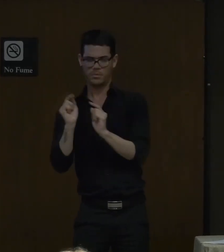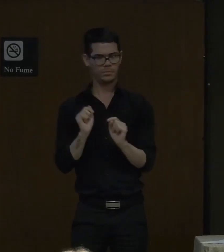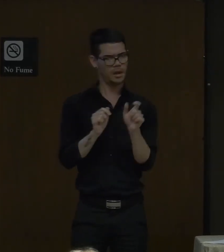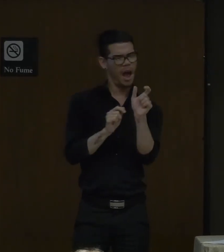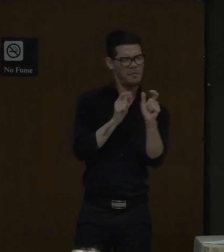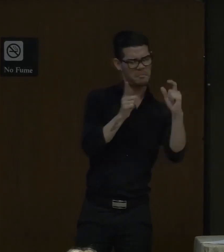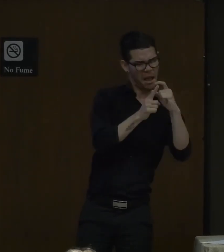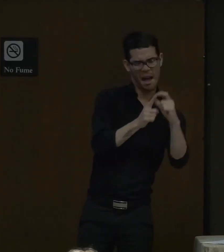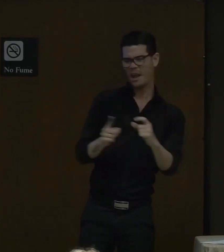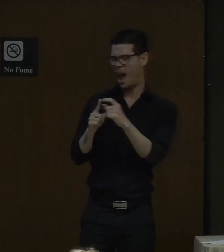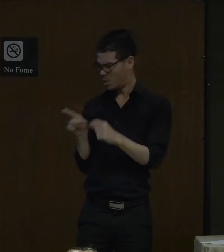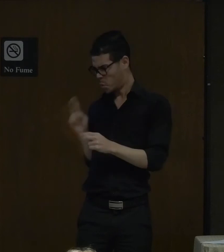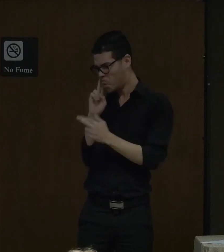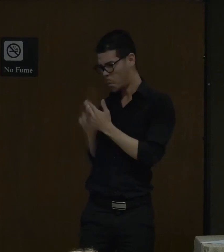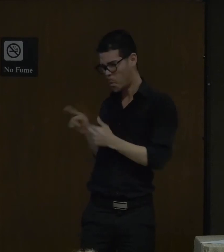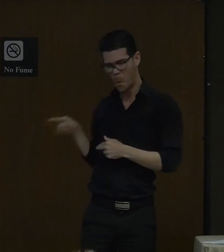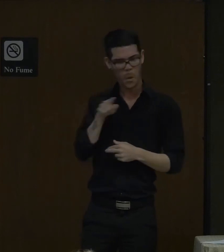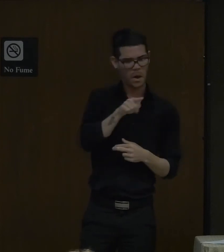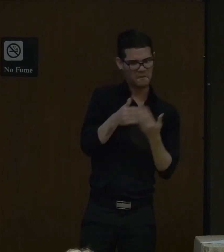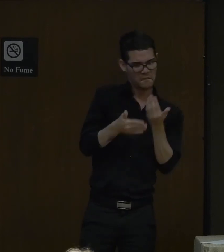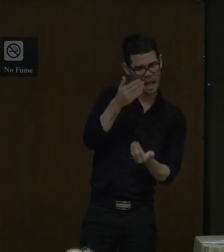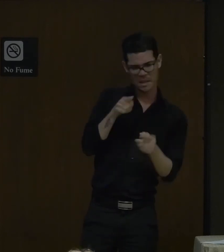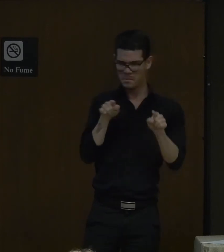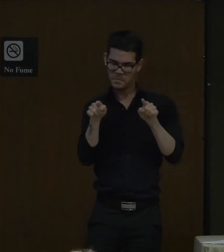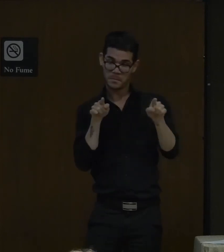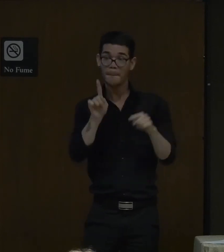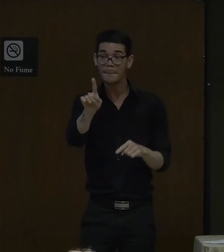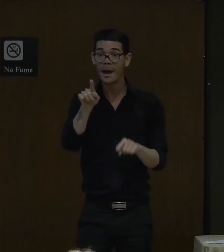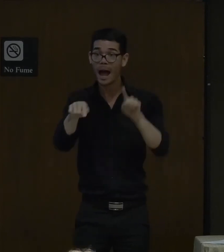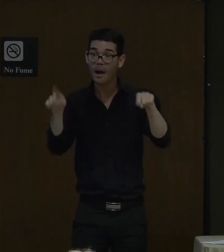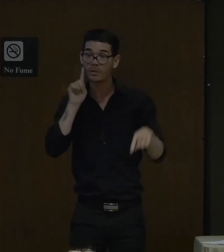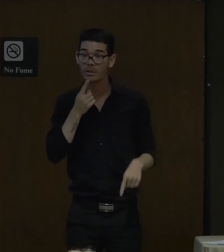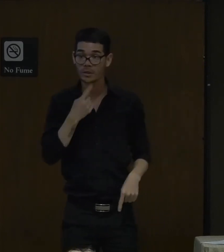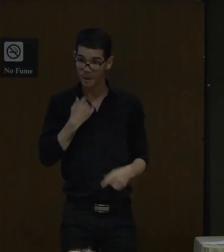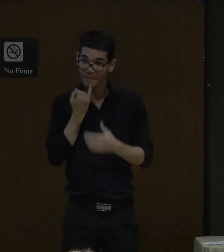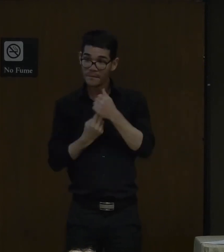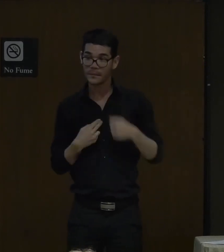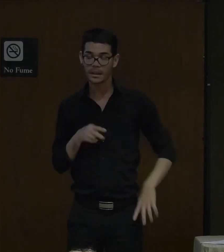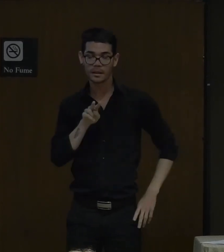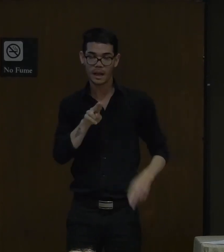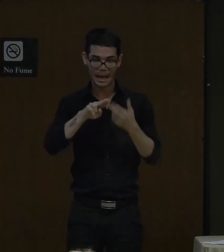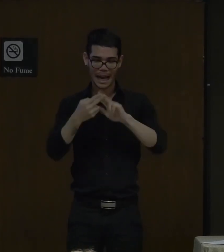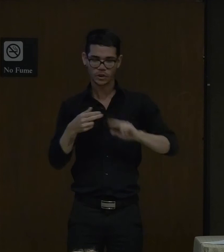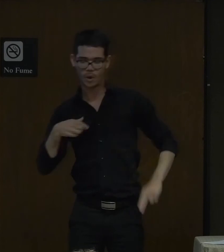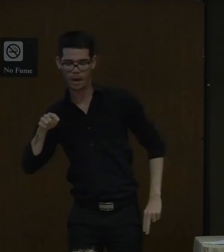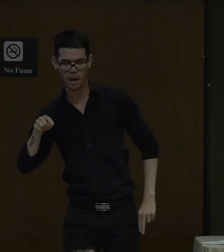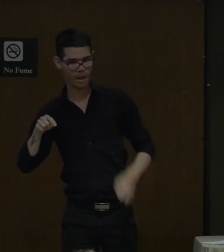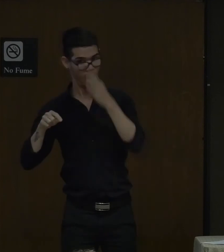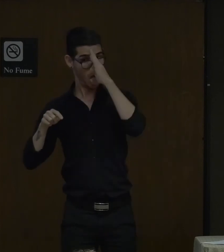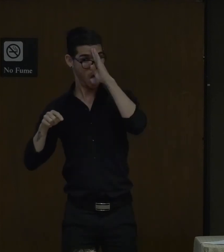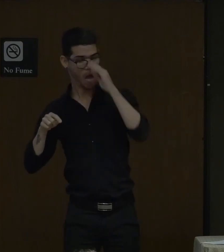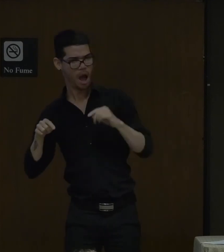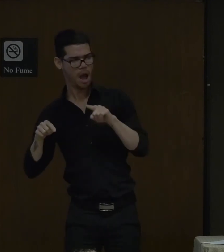pero algunos pares de palabras dudaban un poco más que contestar a unos pares de palabras que a otras. Mientras que